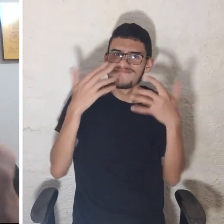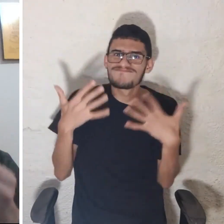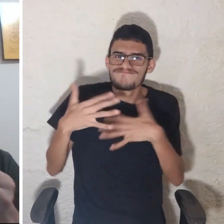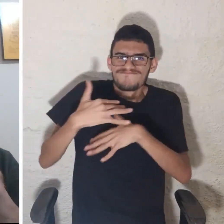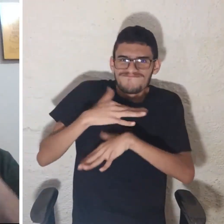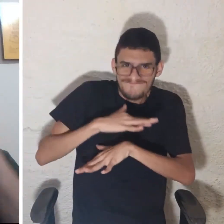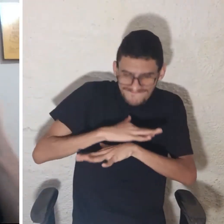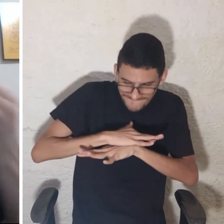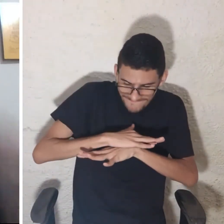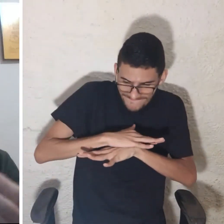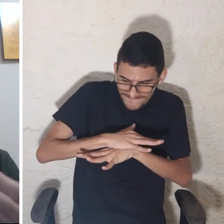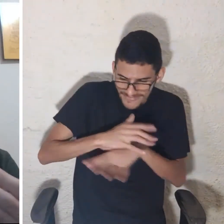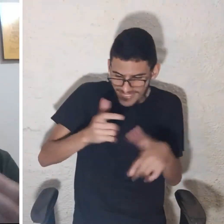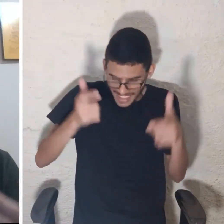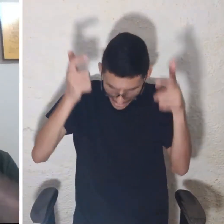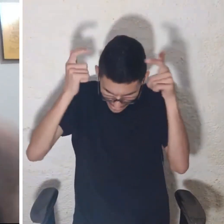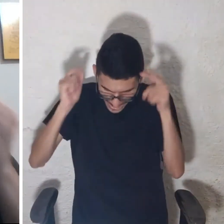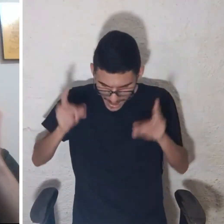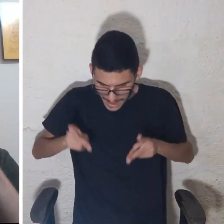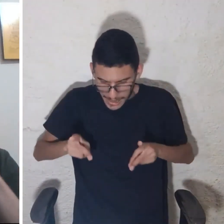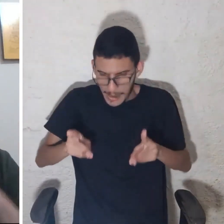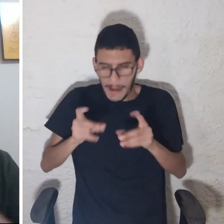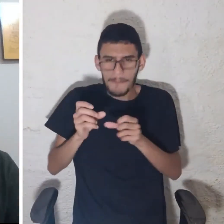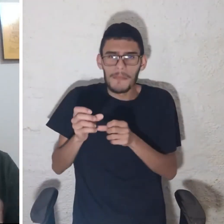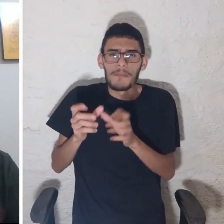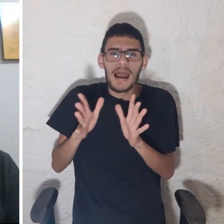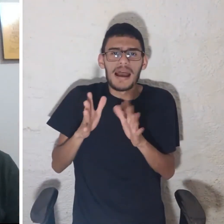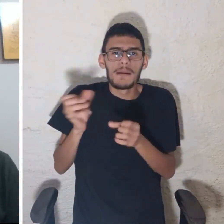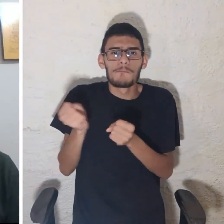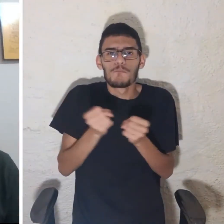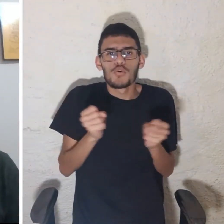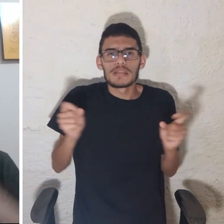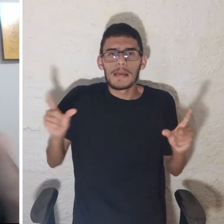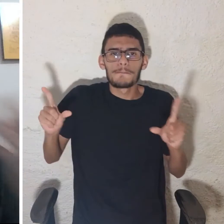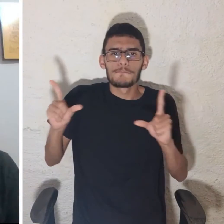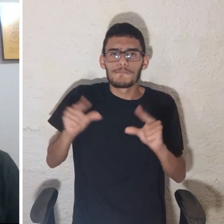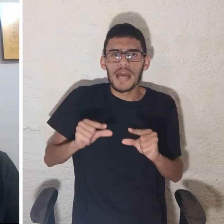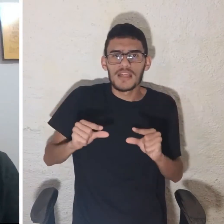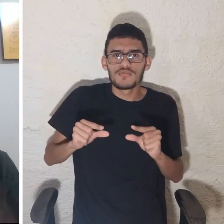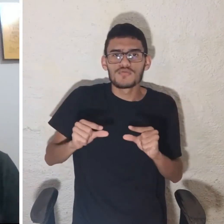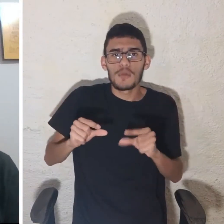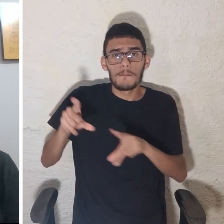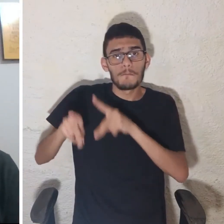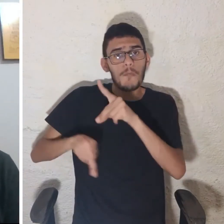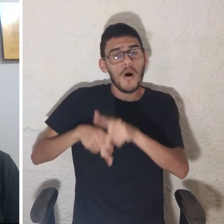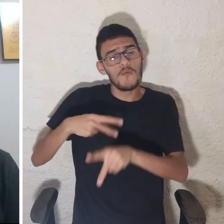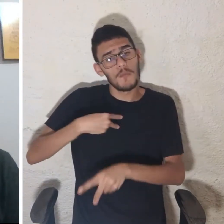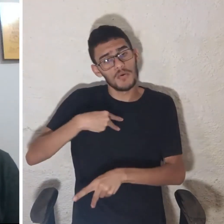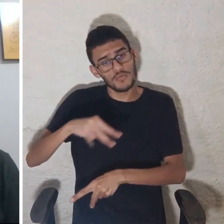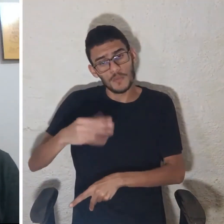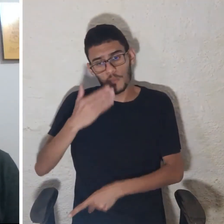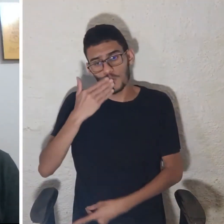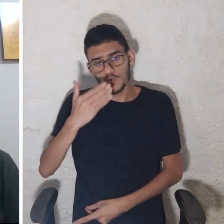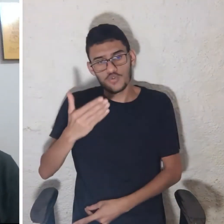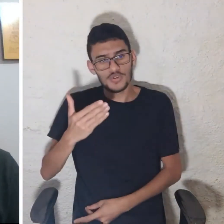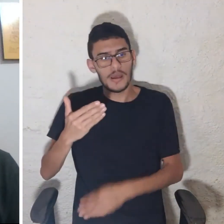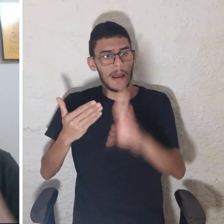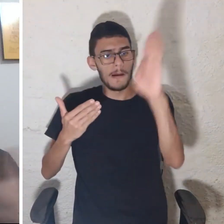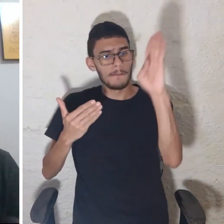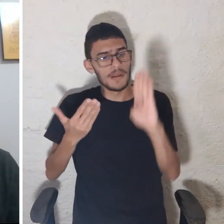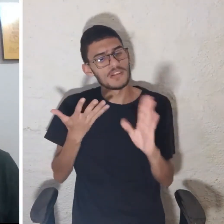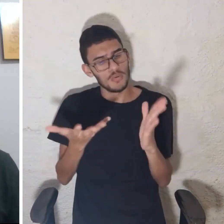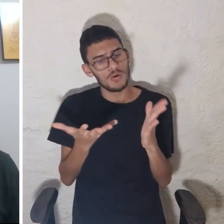né, conseguiu continuar a ser rei, mas com poderes menores. E a outra exigência dos portugueses foi que o Brasil voltasse a